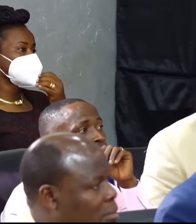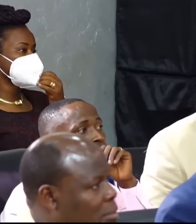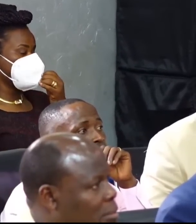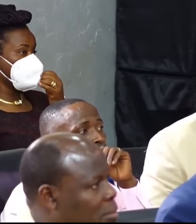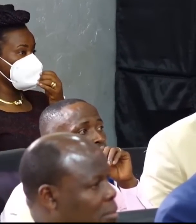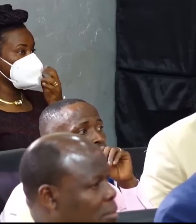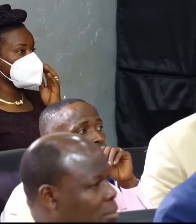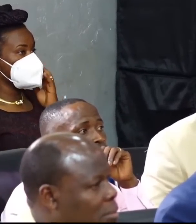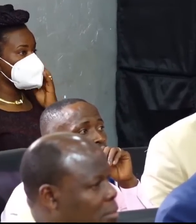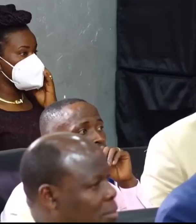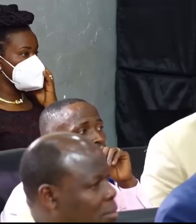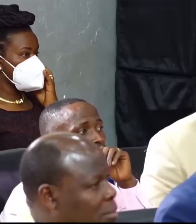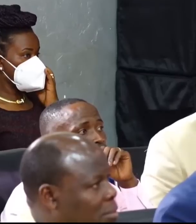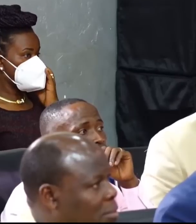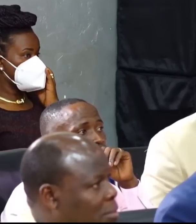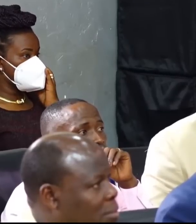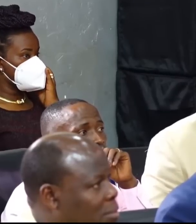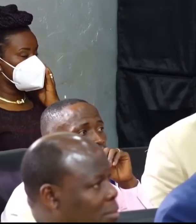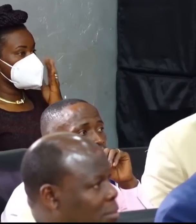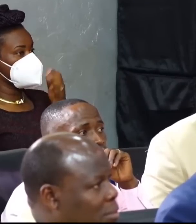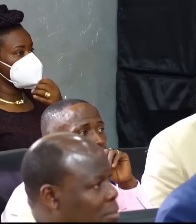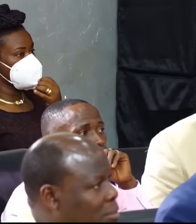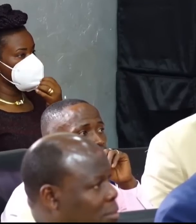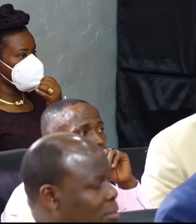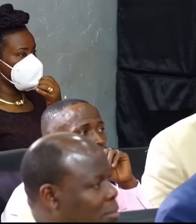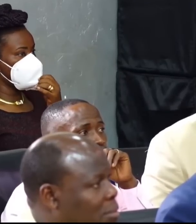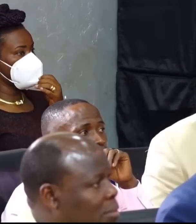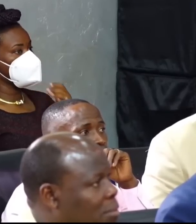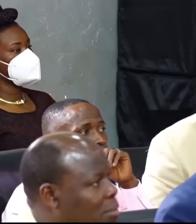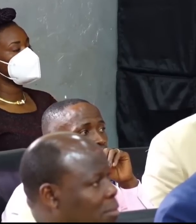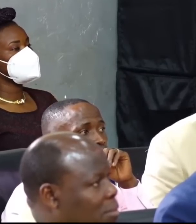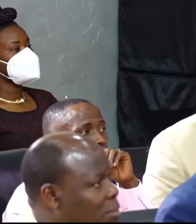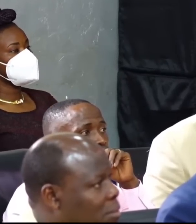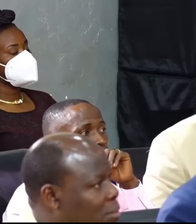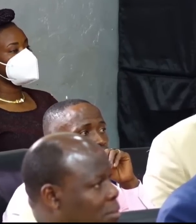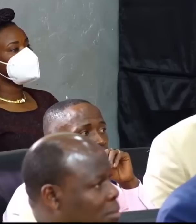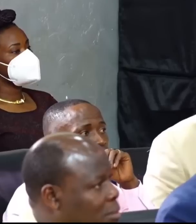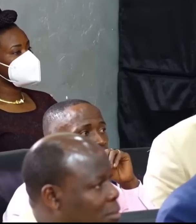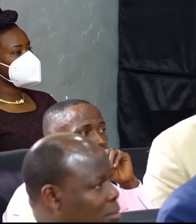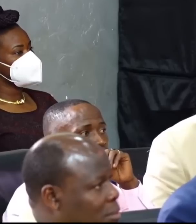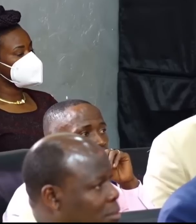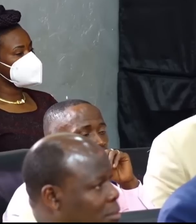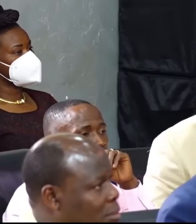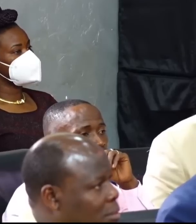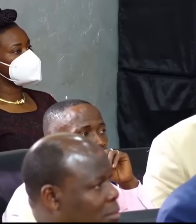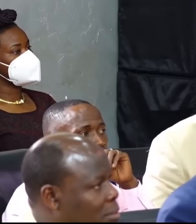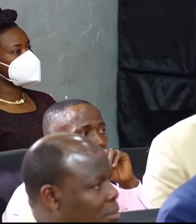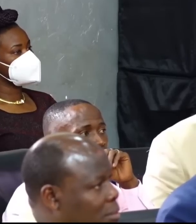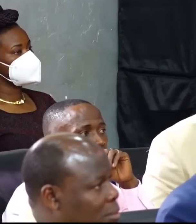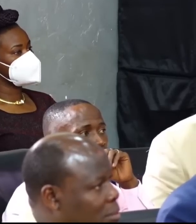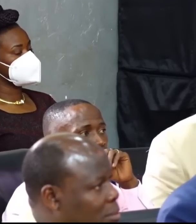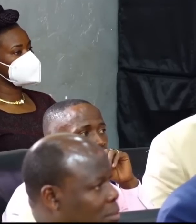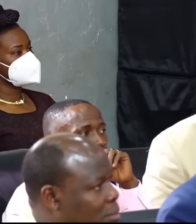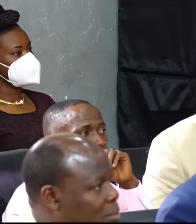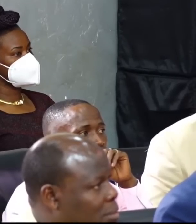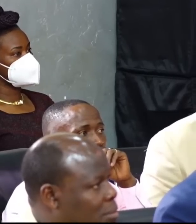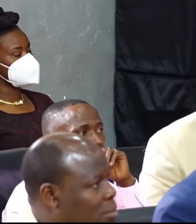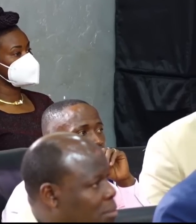Nalimbuza Mukama lwaki nafuna olubuto nga Bishop taliiwo naye nga Mukama tanziramu.